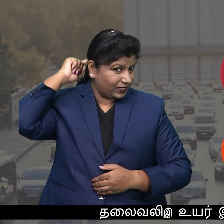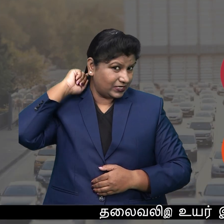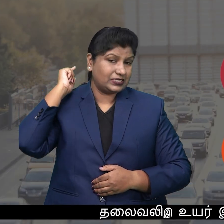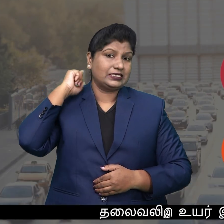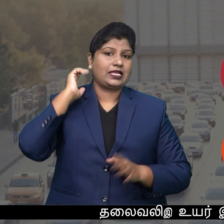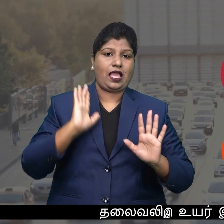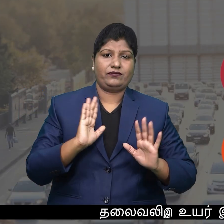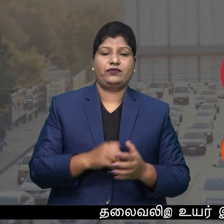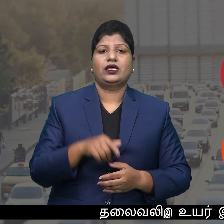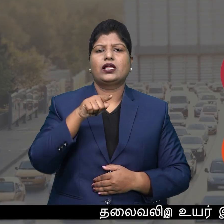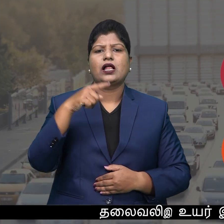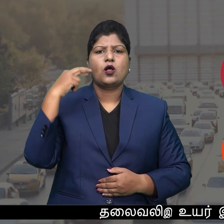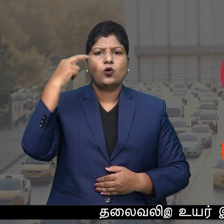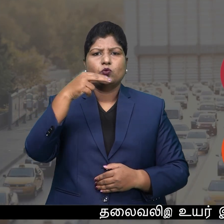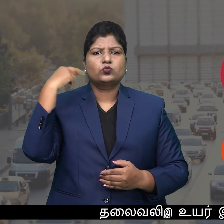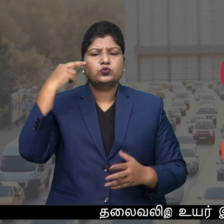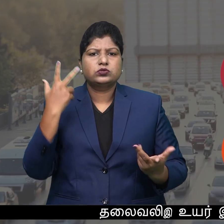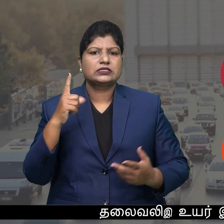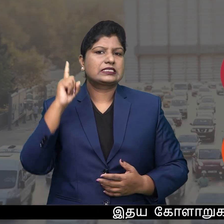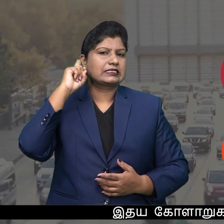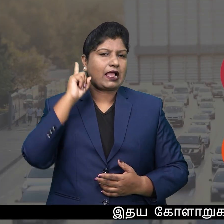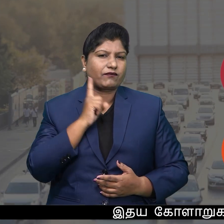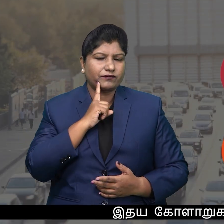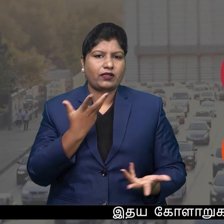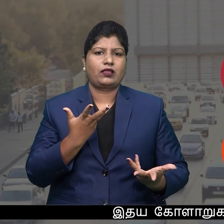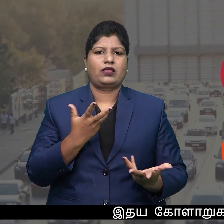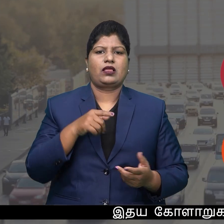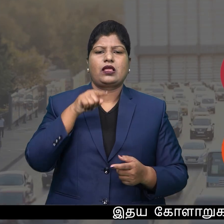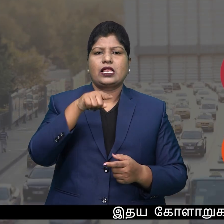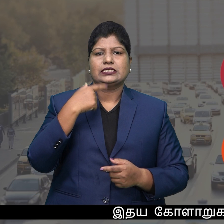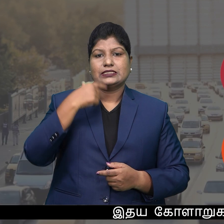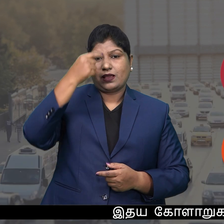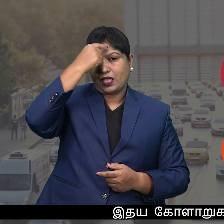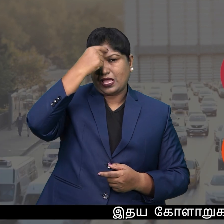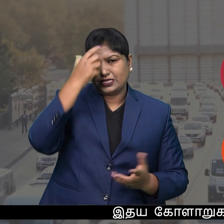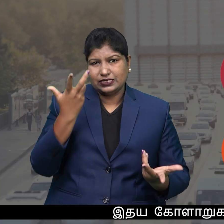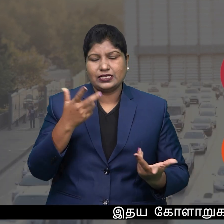தலைவலி, உயர் இரத்த அழுத்தம் மற்றும் இதய கோளாறுகளை ஏற்படுத்துகிறது.